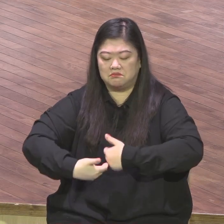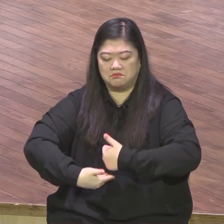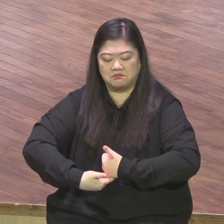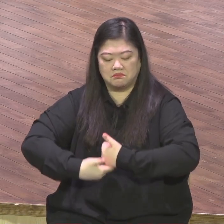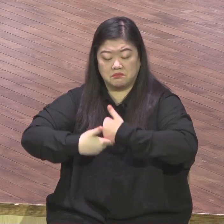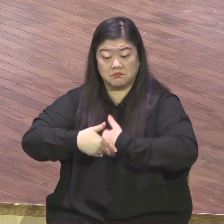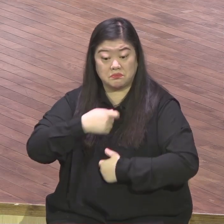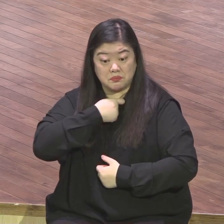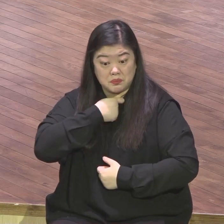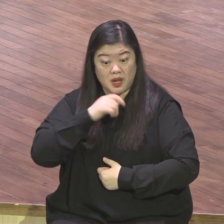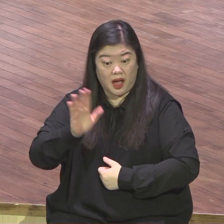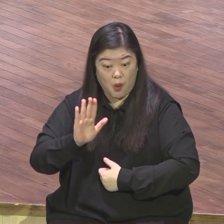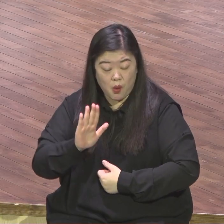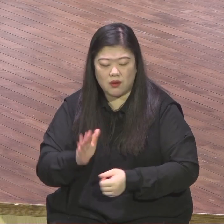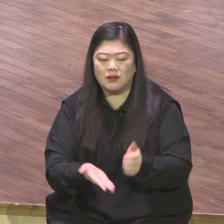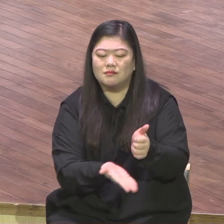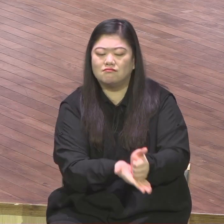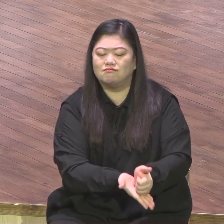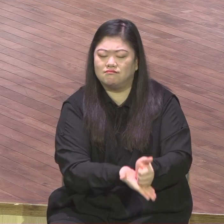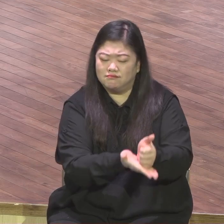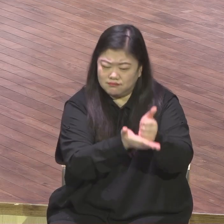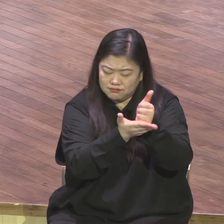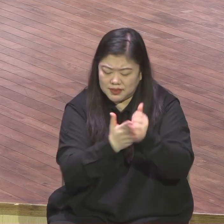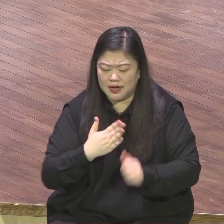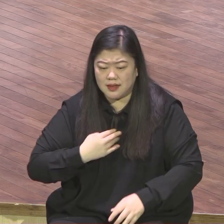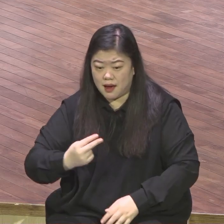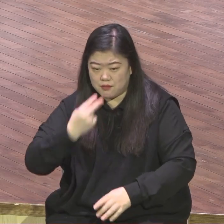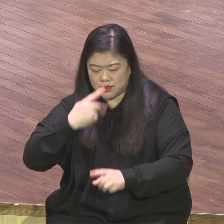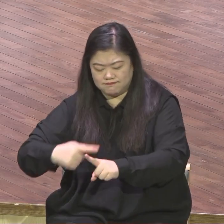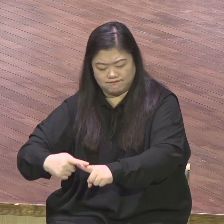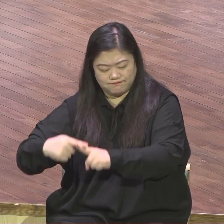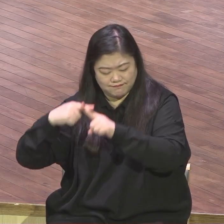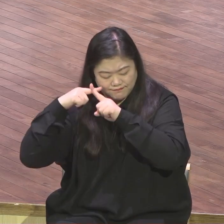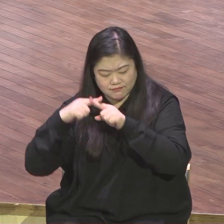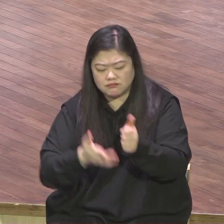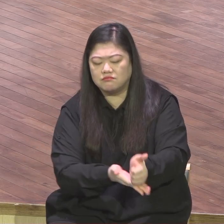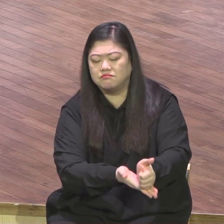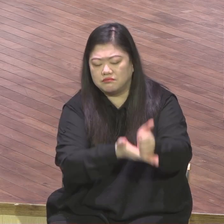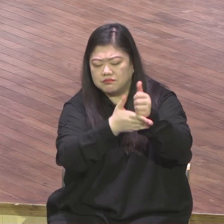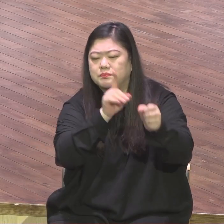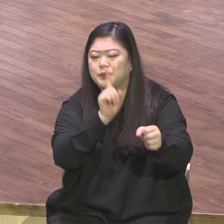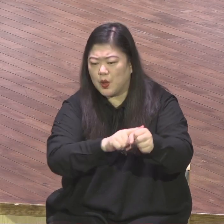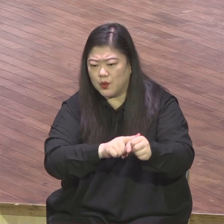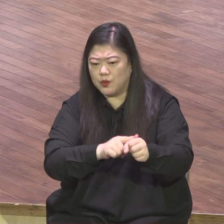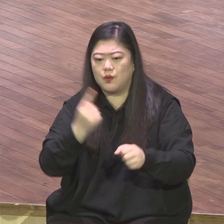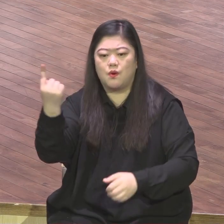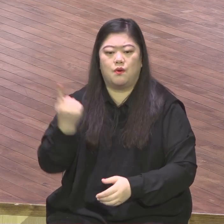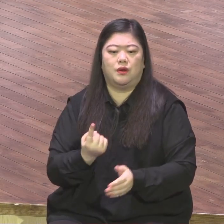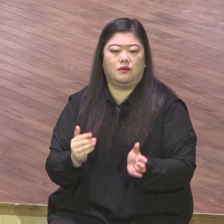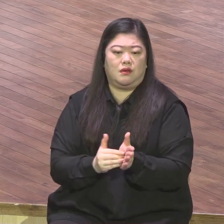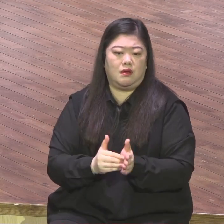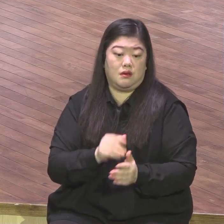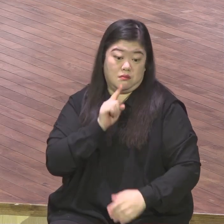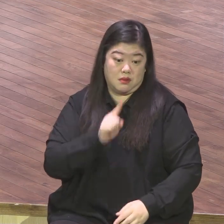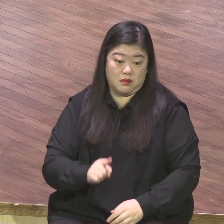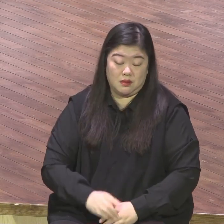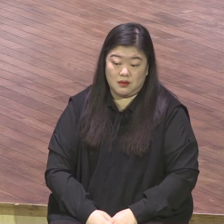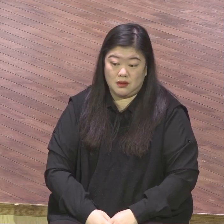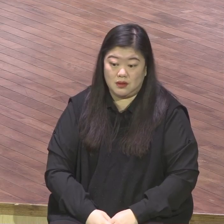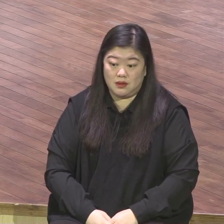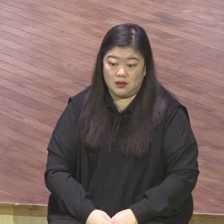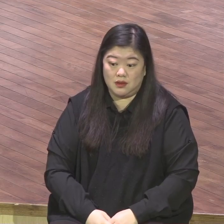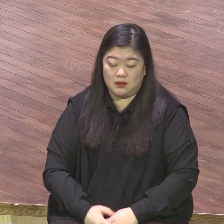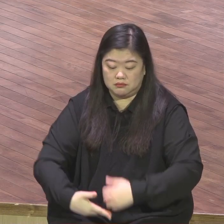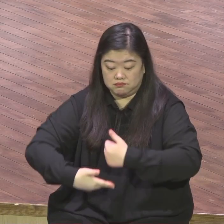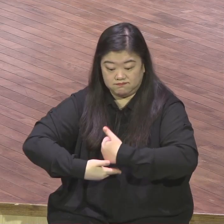섬기라 하고 자기 목숨을 많은 사람들의 대속물로 주려 함이라. 예수님 온 것이 그겁니다. 섬기려